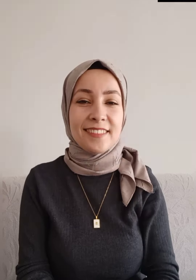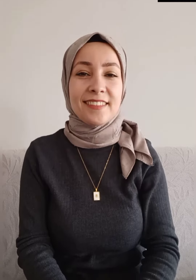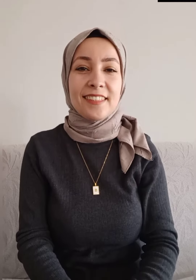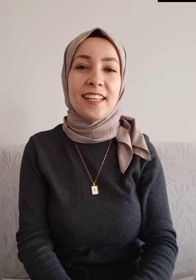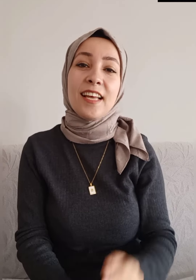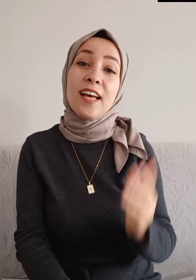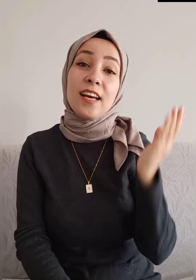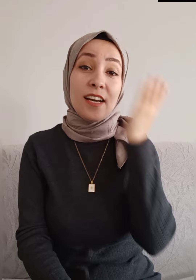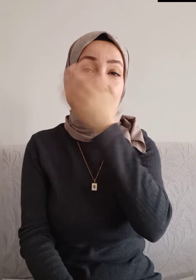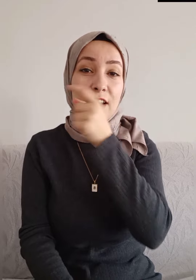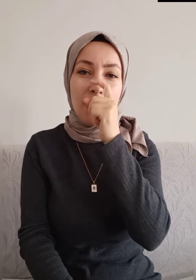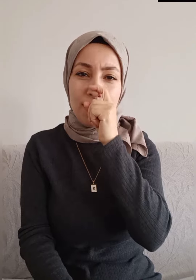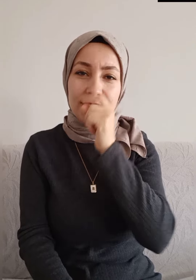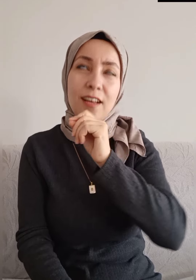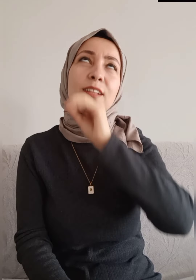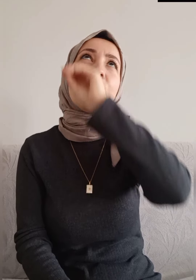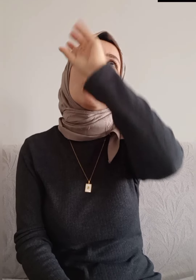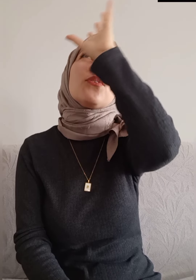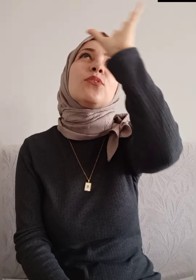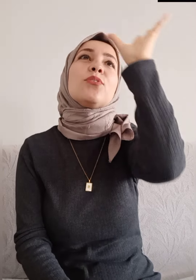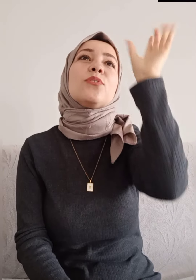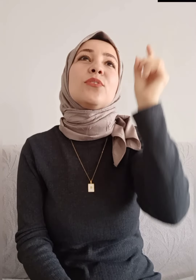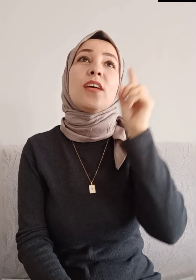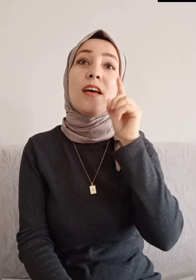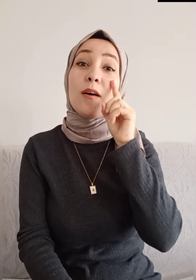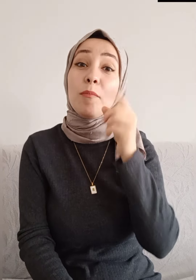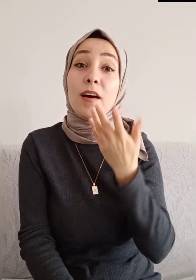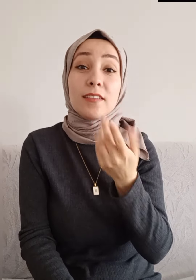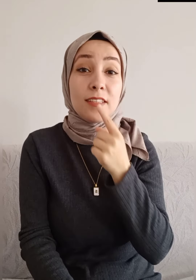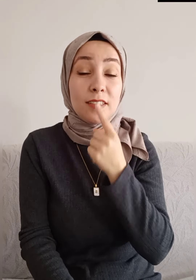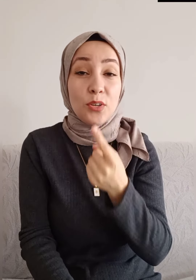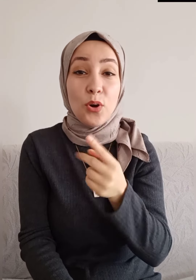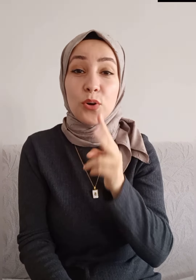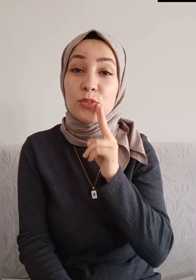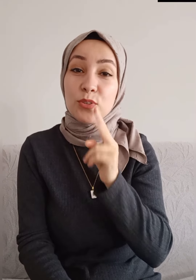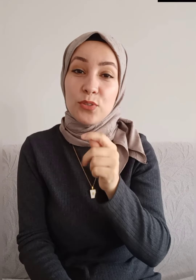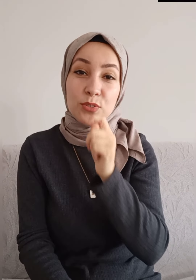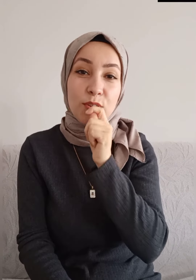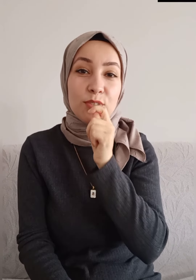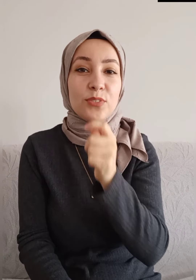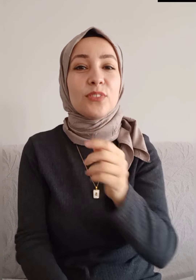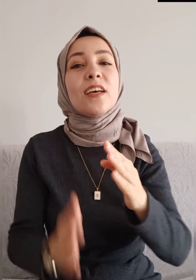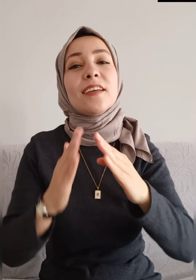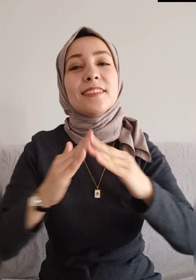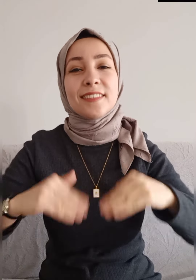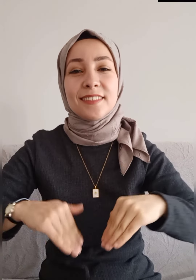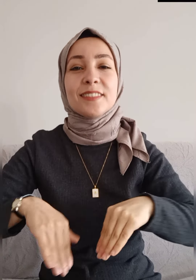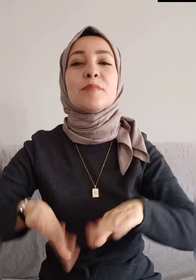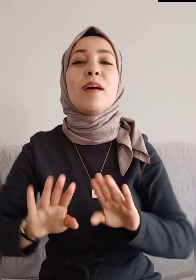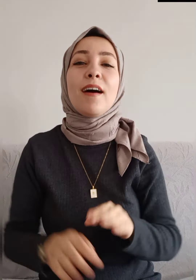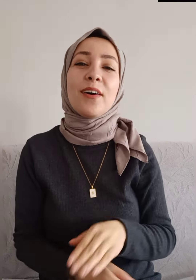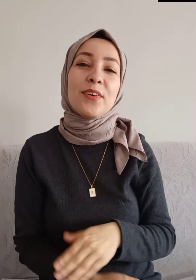sen. Kara kartal gökyüzünde, hak ediyor son sözünde, yıkılma